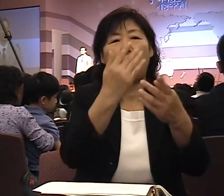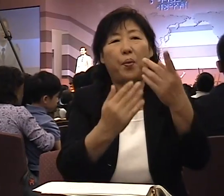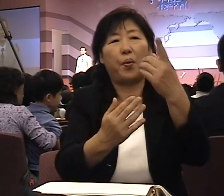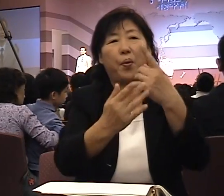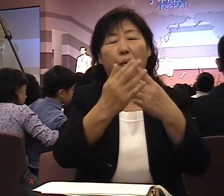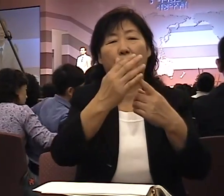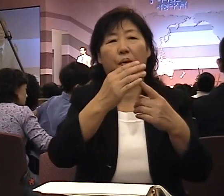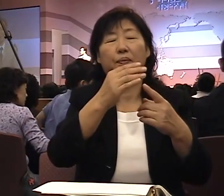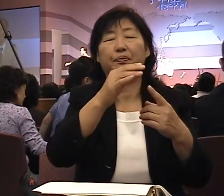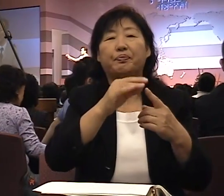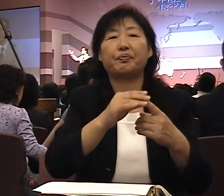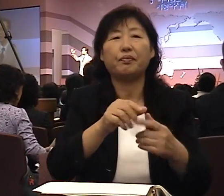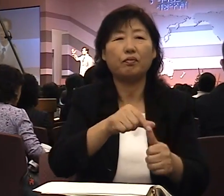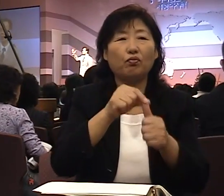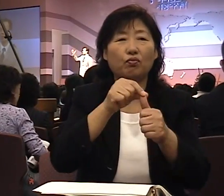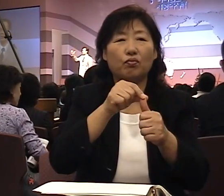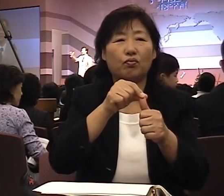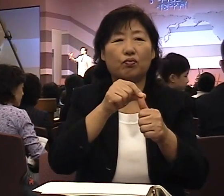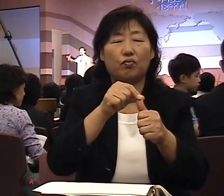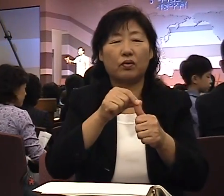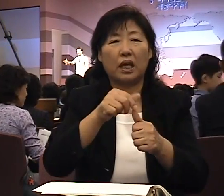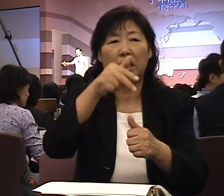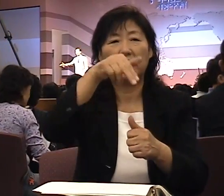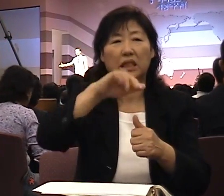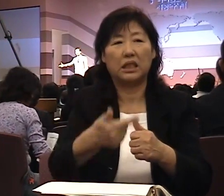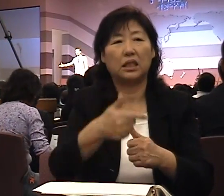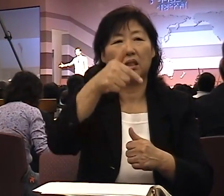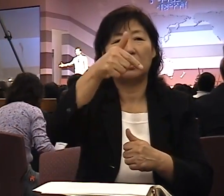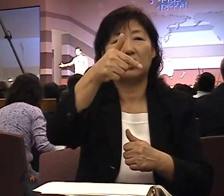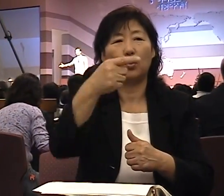수 있습니다. 더 이상 진노의 불이 타지 않기